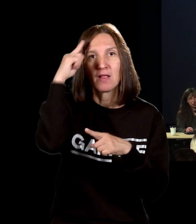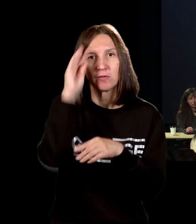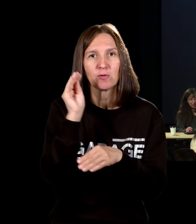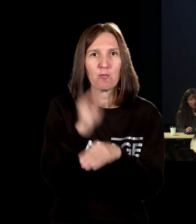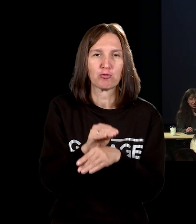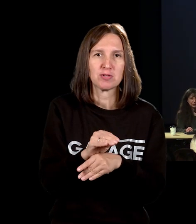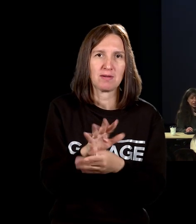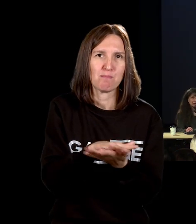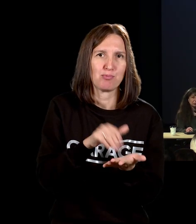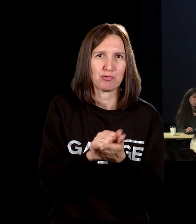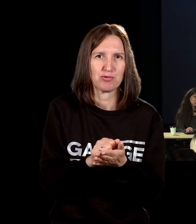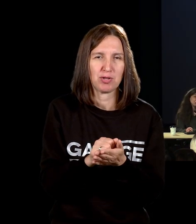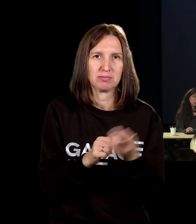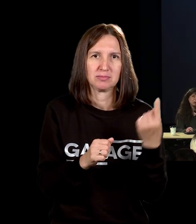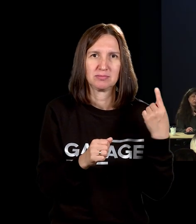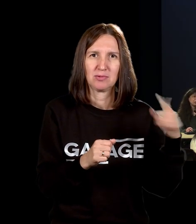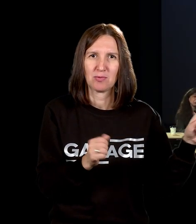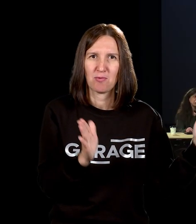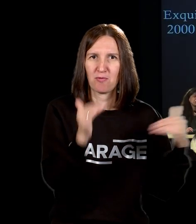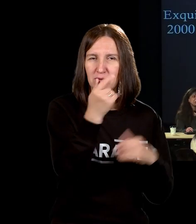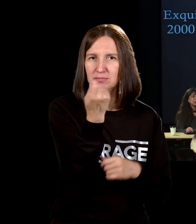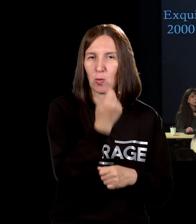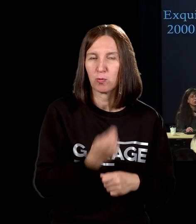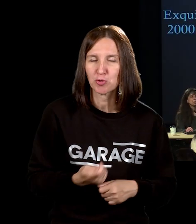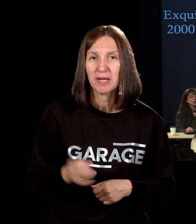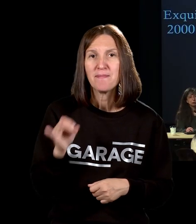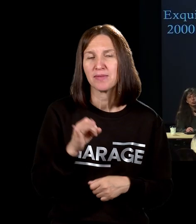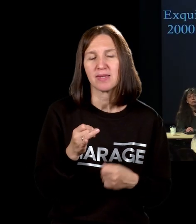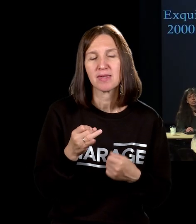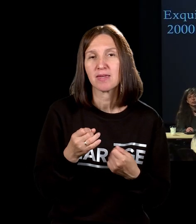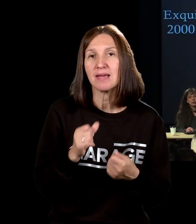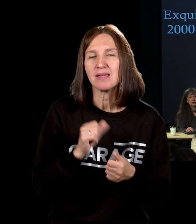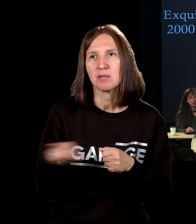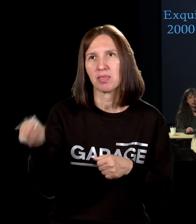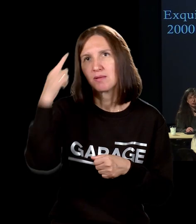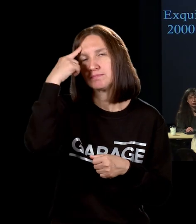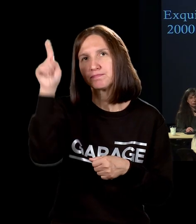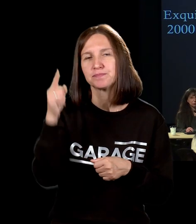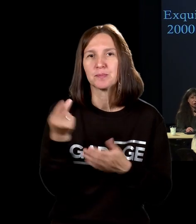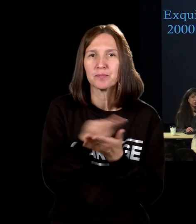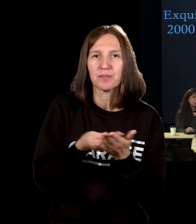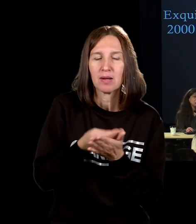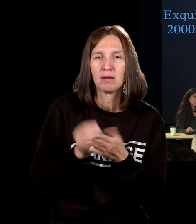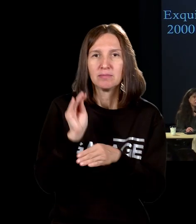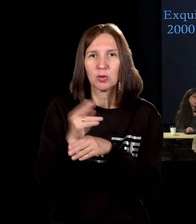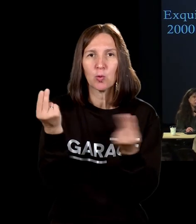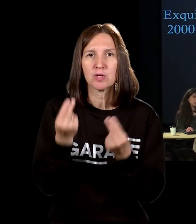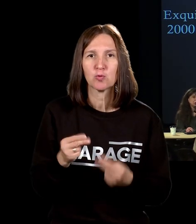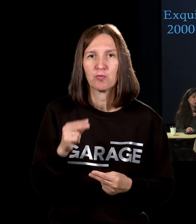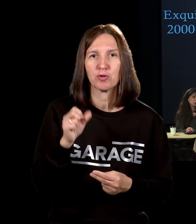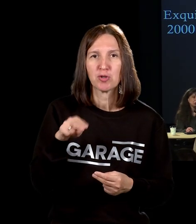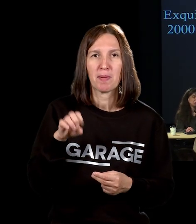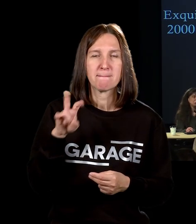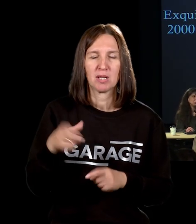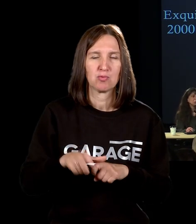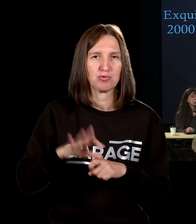творческой порчи. И какого-то вообще со всякими историями дорисовывания и раскрашивания Чепмены довольно часто работают.